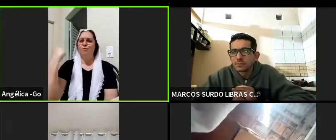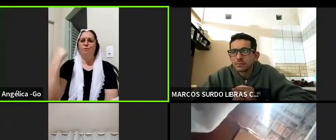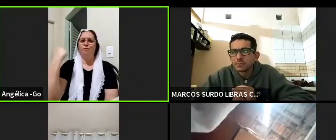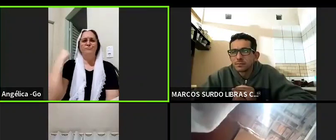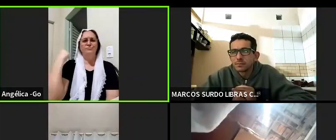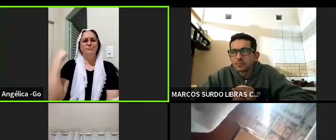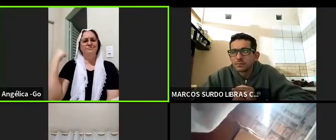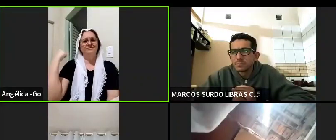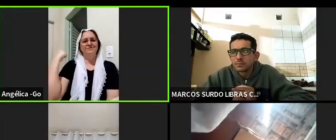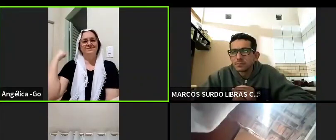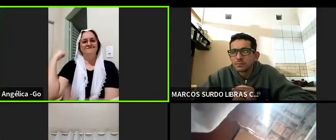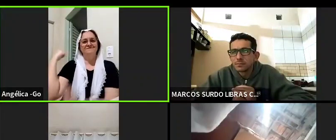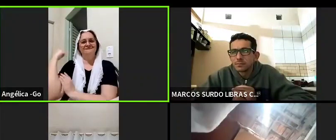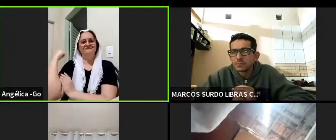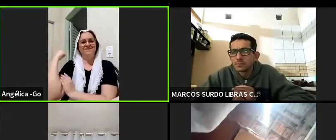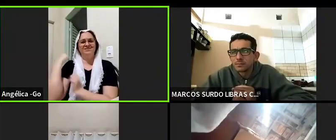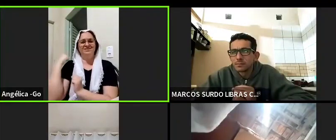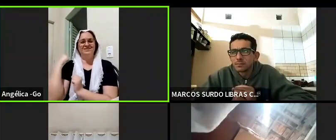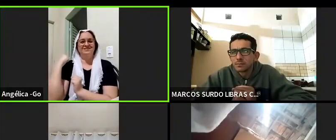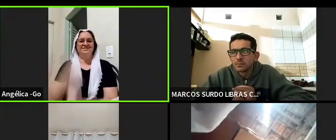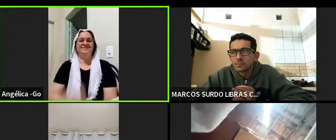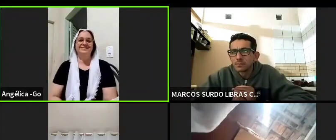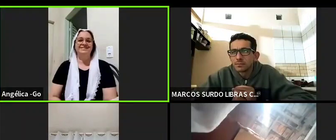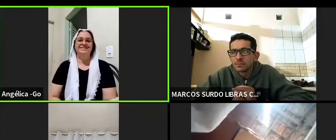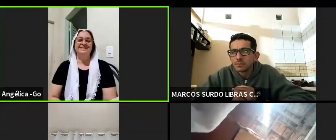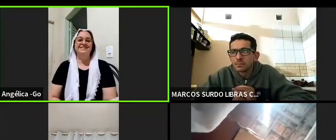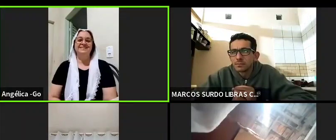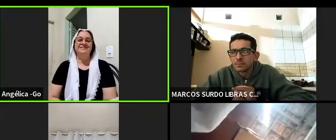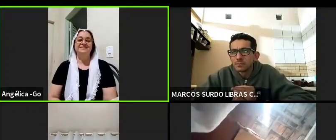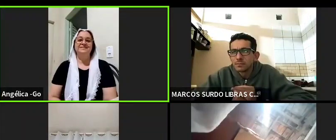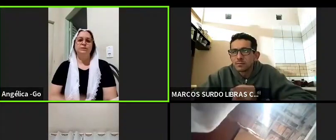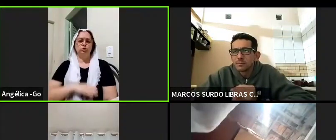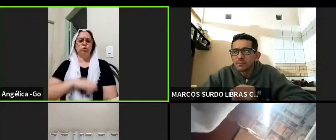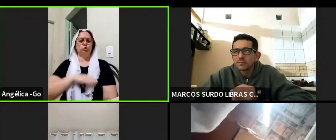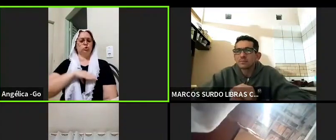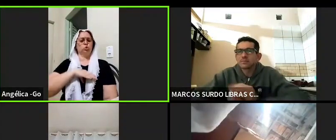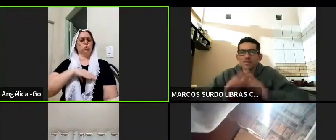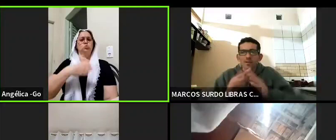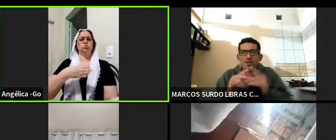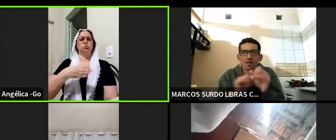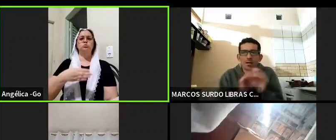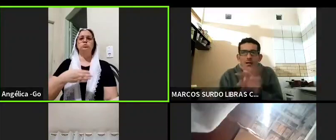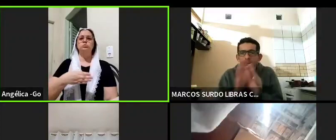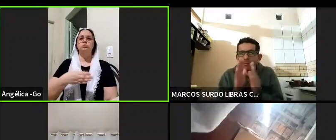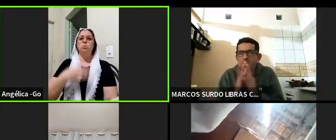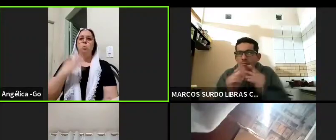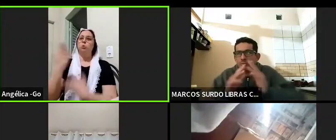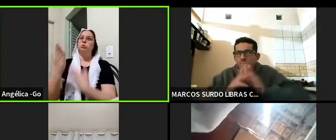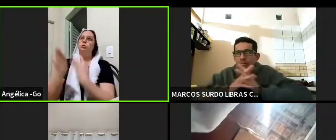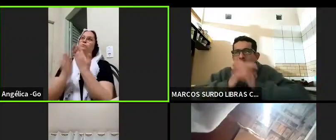Que nunca negou o meu nome. Glória. Que nunca deu um passo atrás.